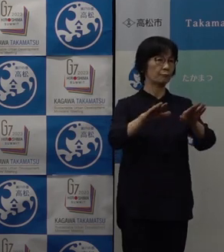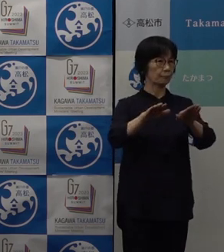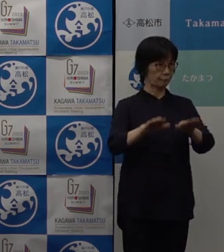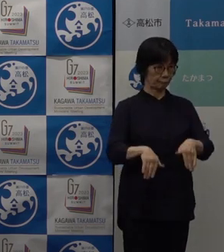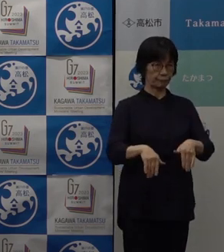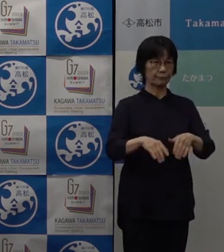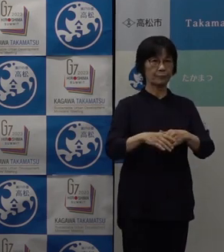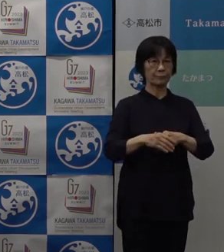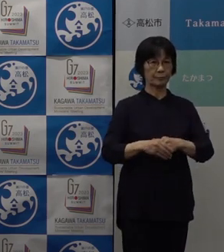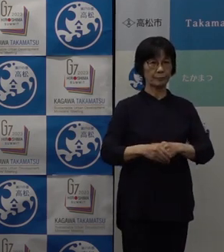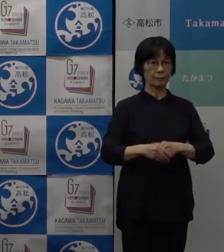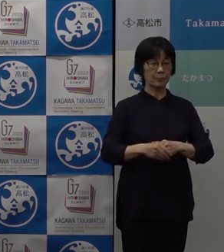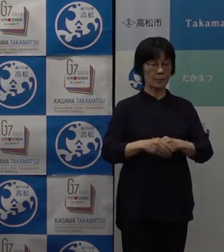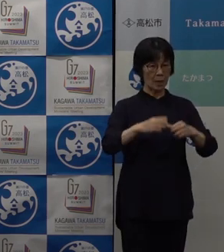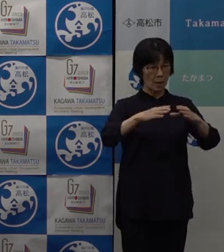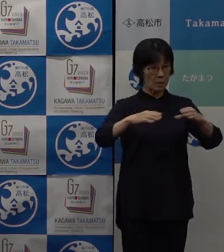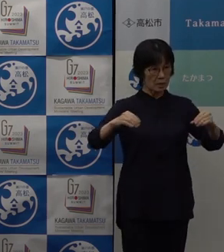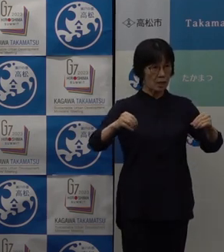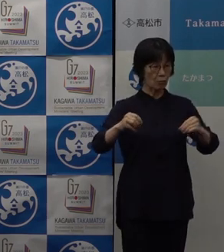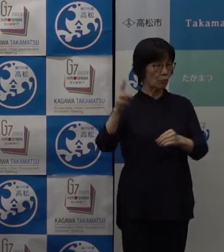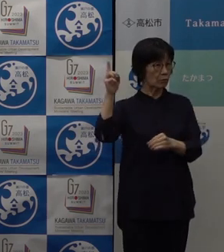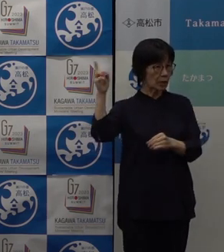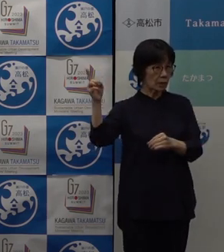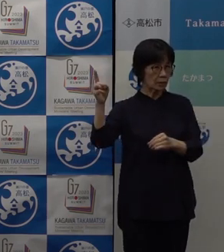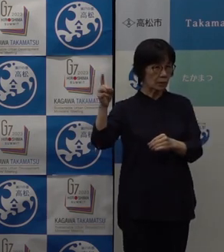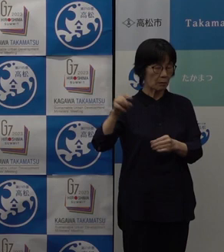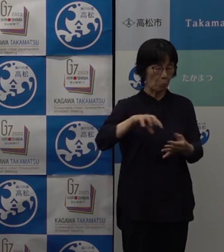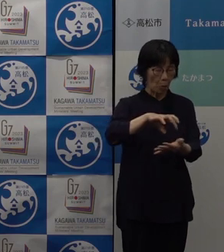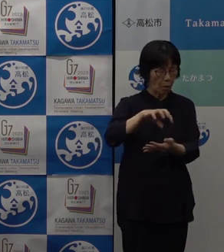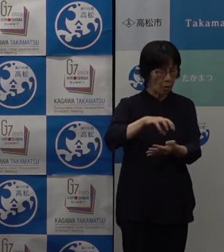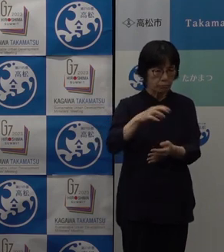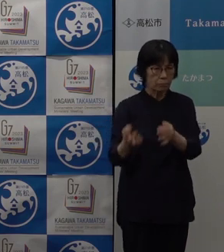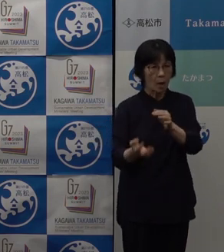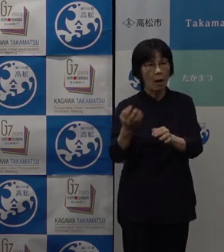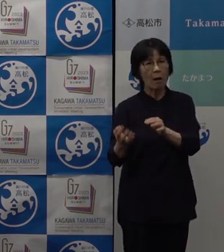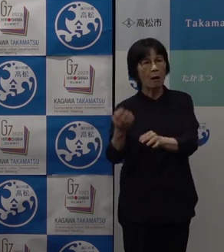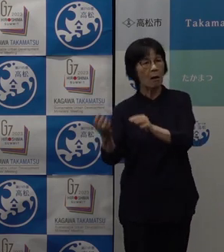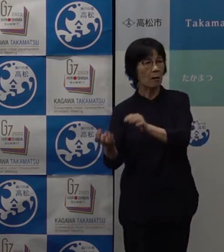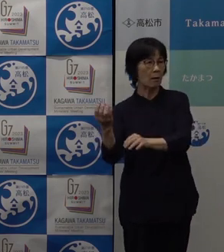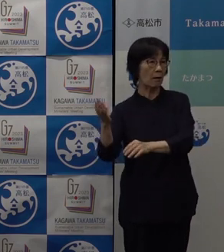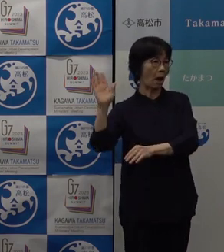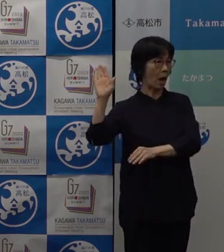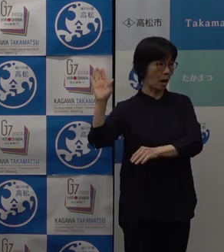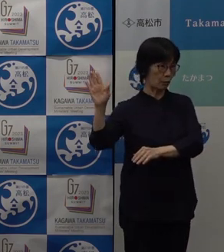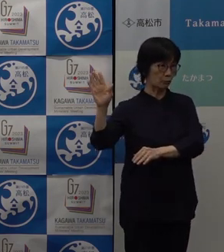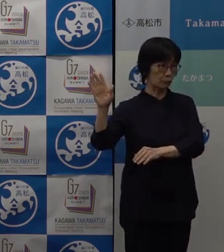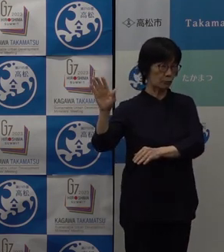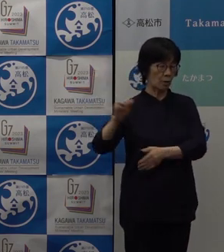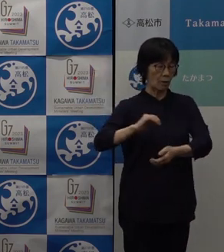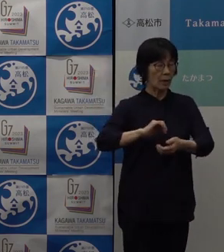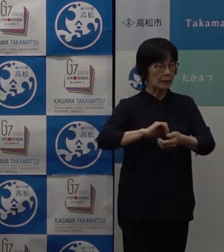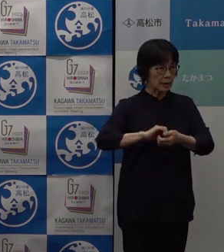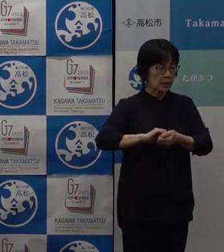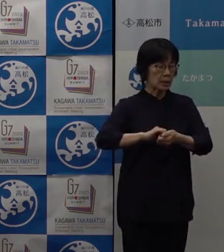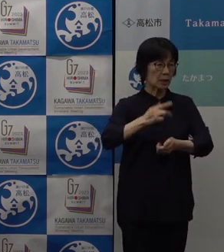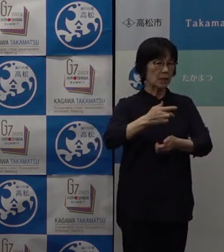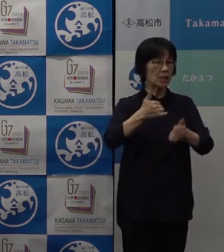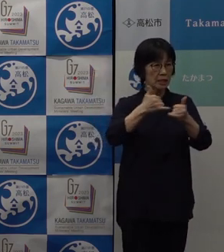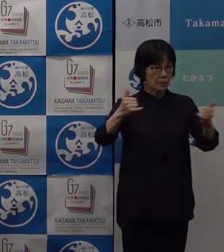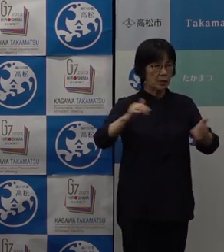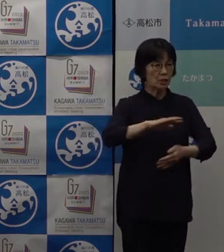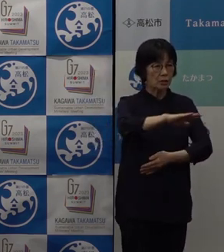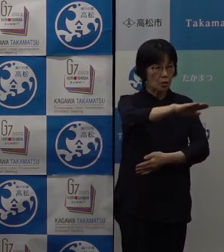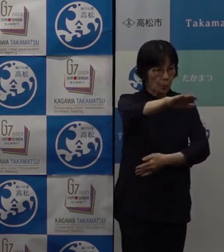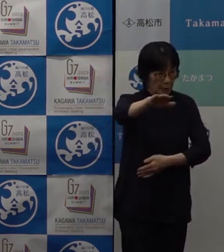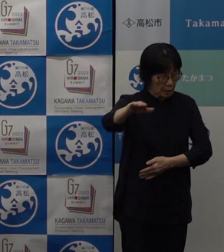。全国的にマイナンバーカードをめぐってトラブルが相次いでおるところでございます。ぜひ市民の皆様にお手数